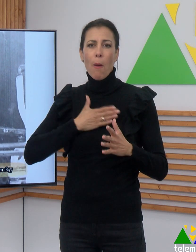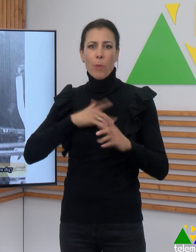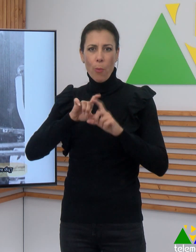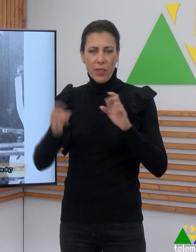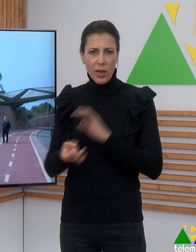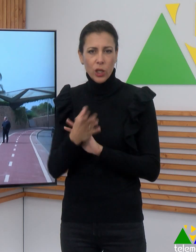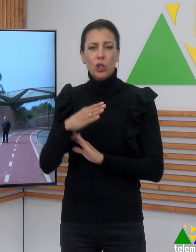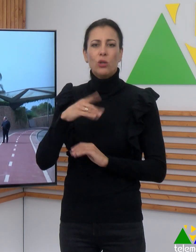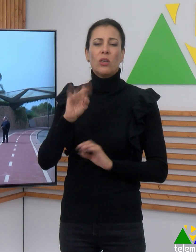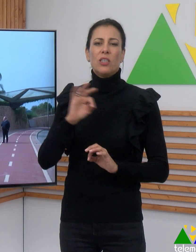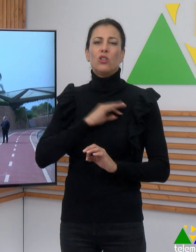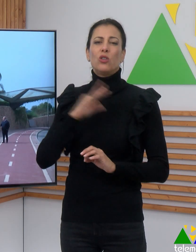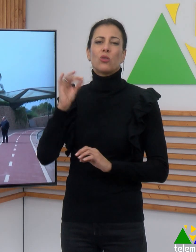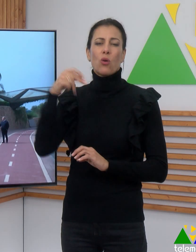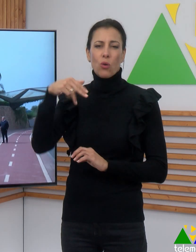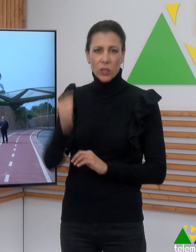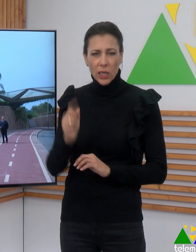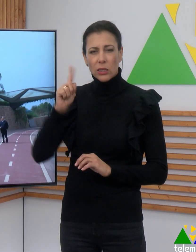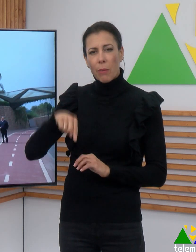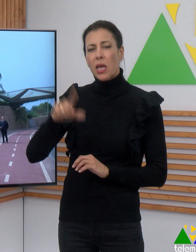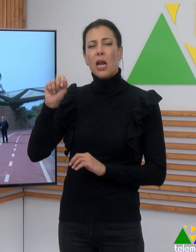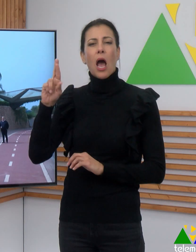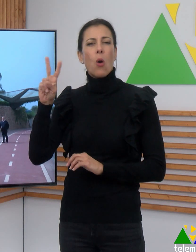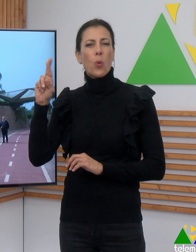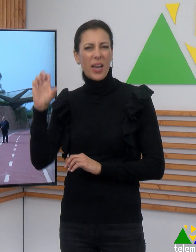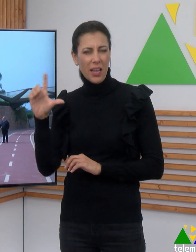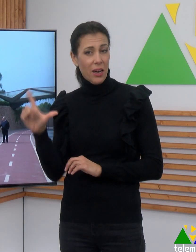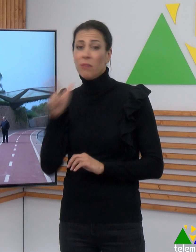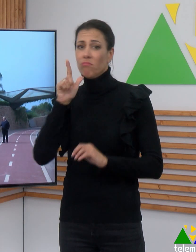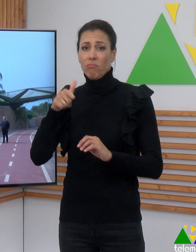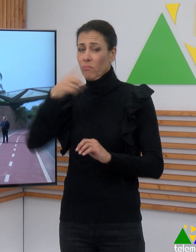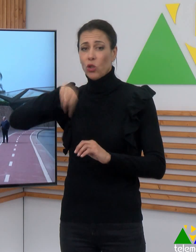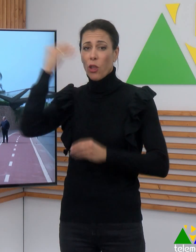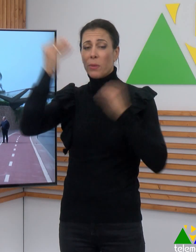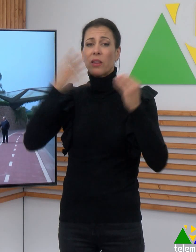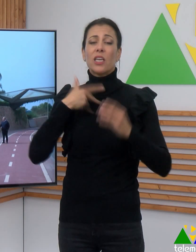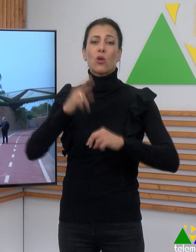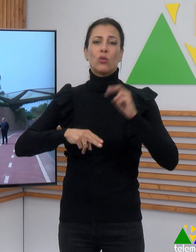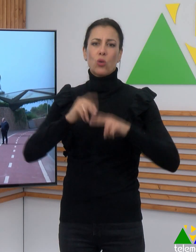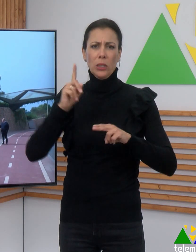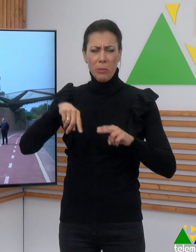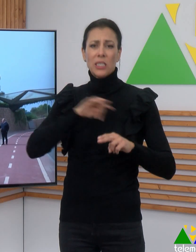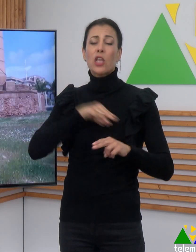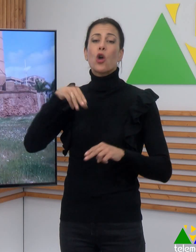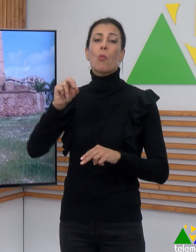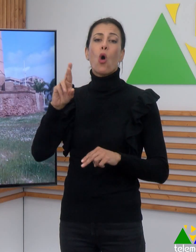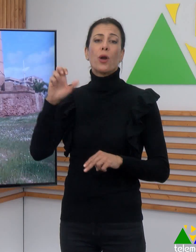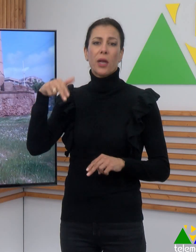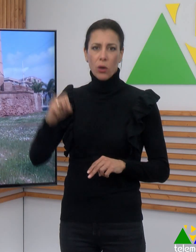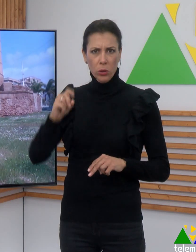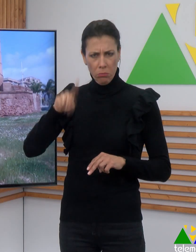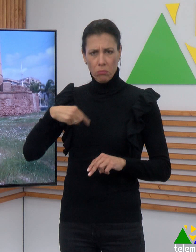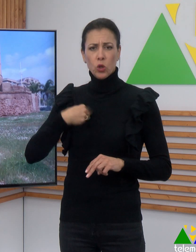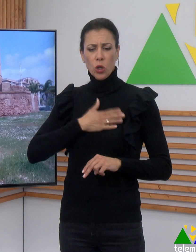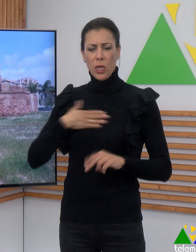Santoña, la familia Moreu, etcétera, empiezan a plantearse pues construir, Falén Moreu, pues construir ellos también sus